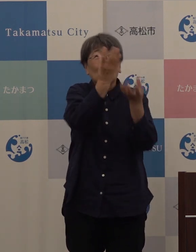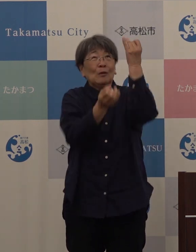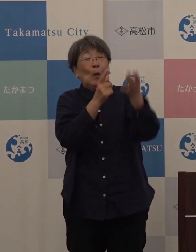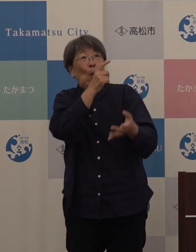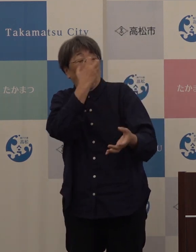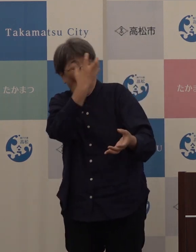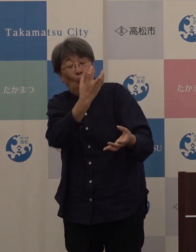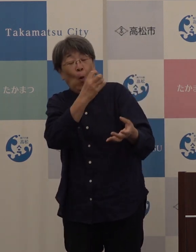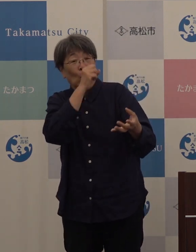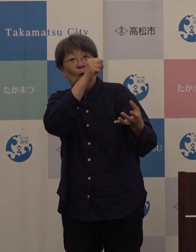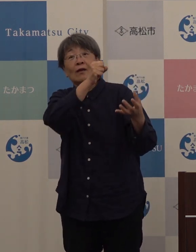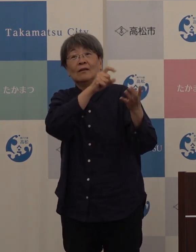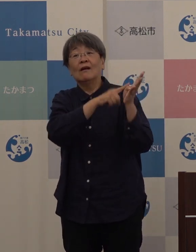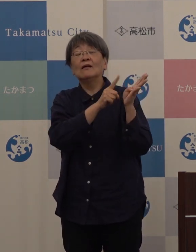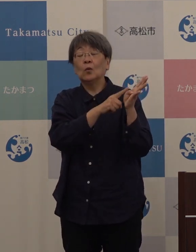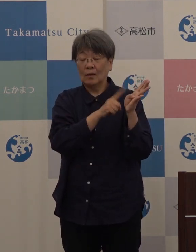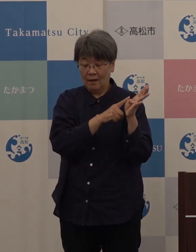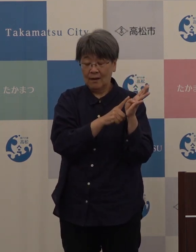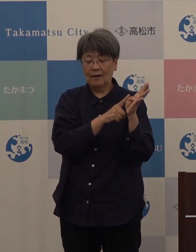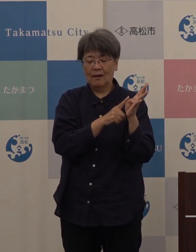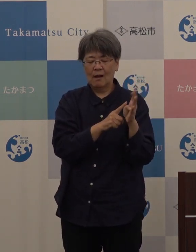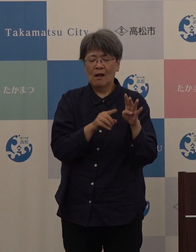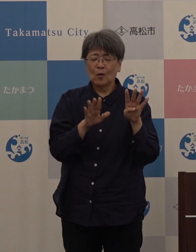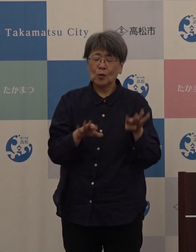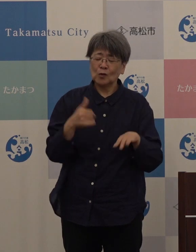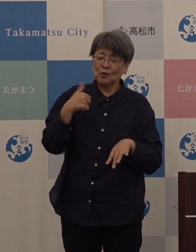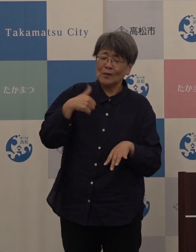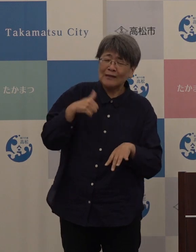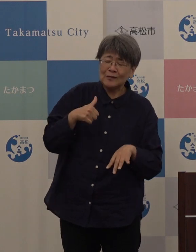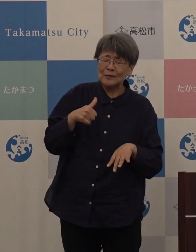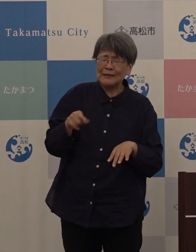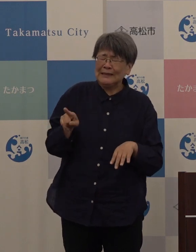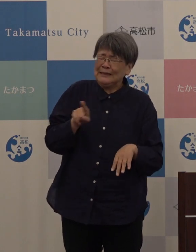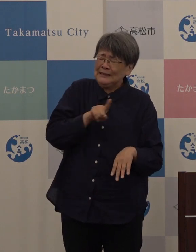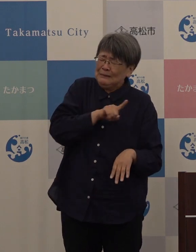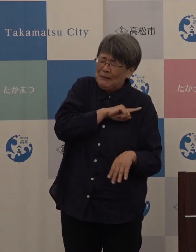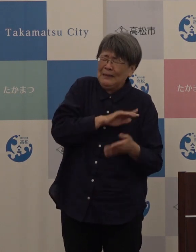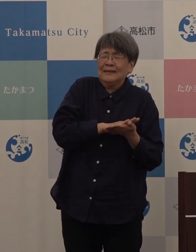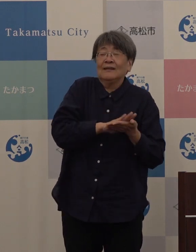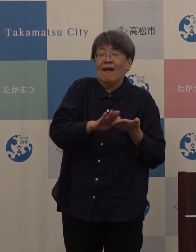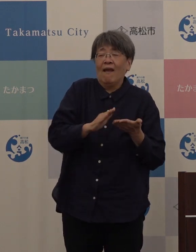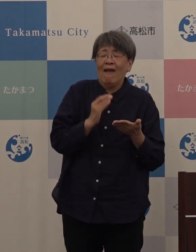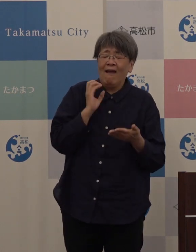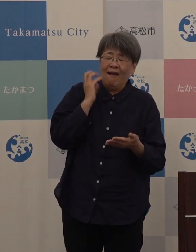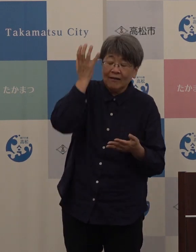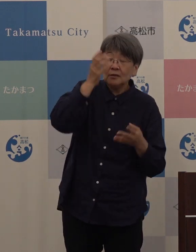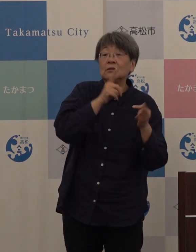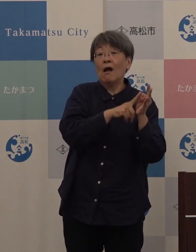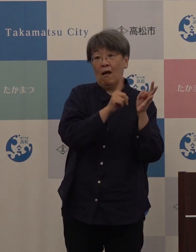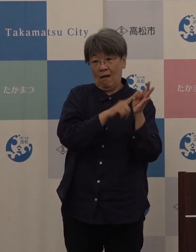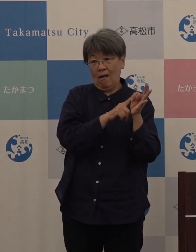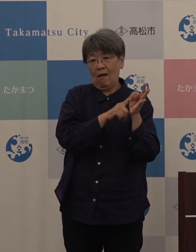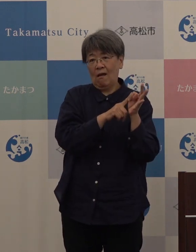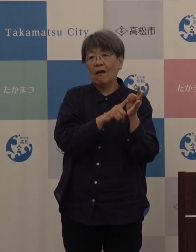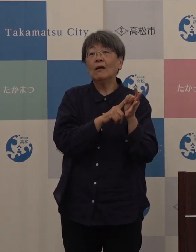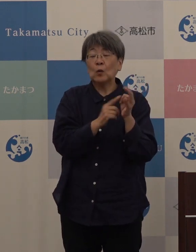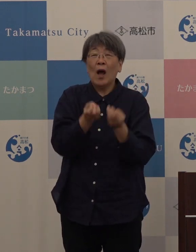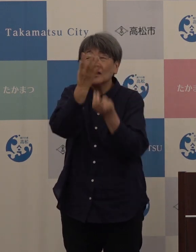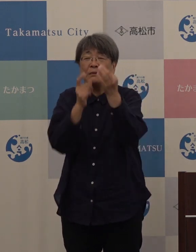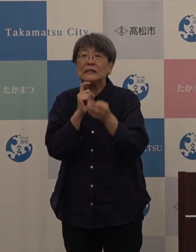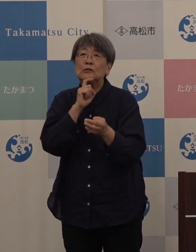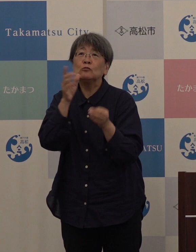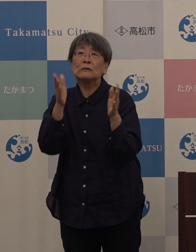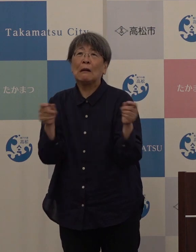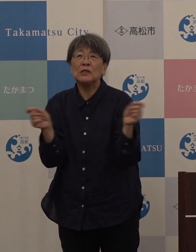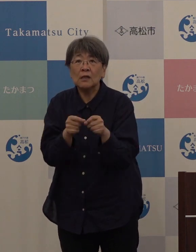ったとか、あるいは今年で夏で一番きれいな花火だって感動したとか、あるいは10分間で短いと思ってたけどと